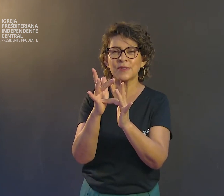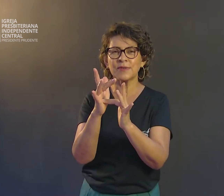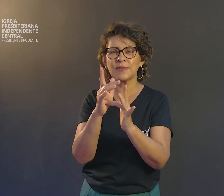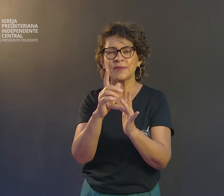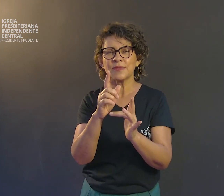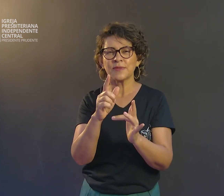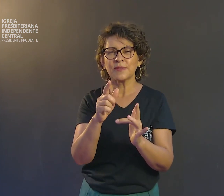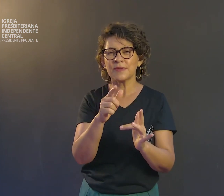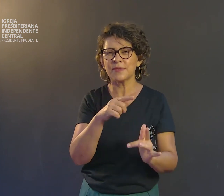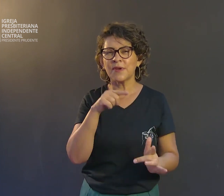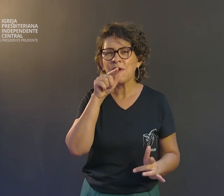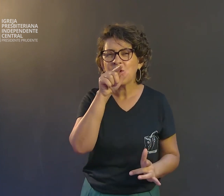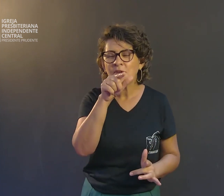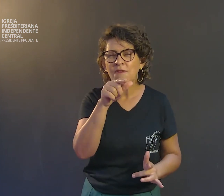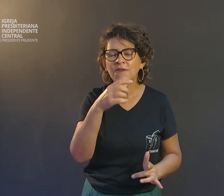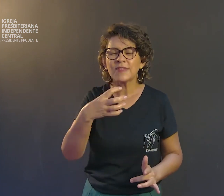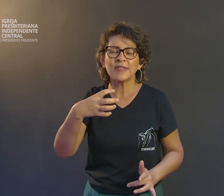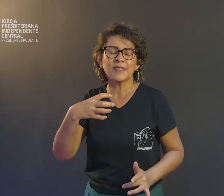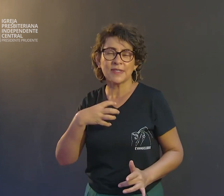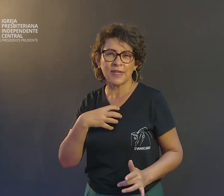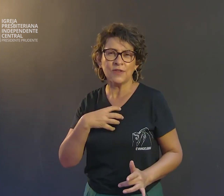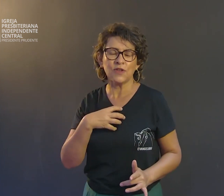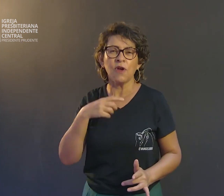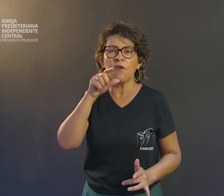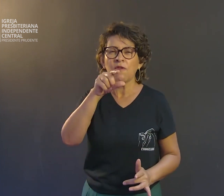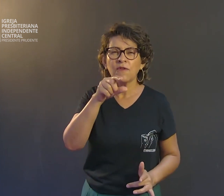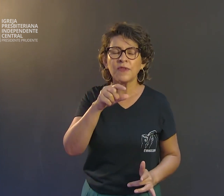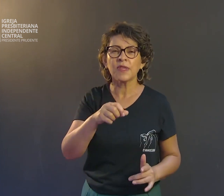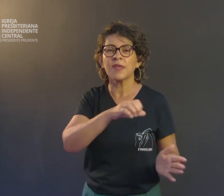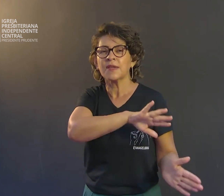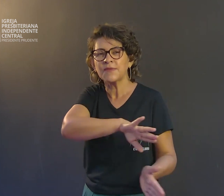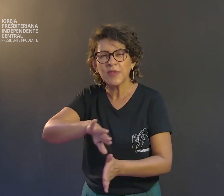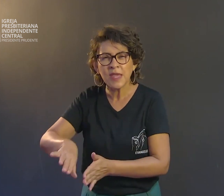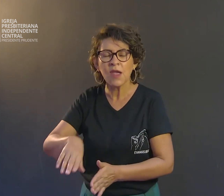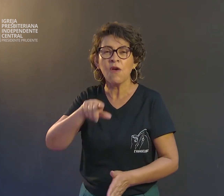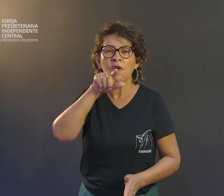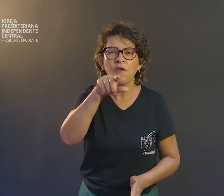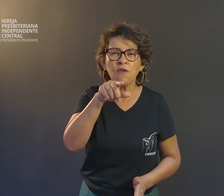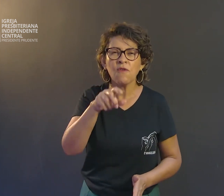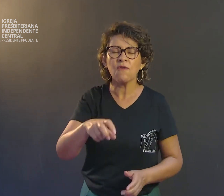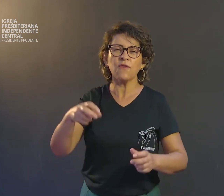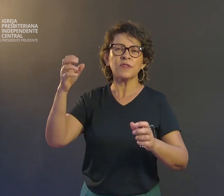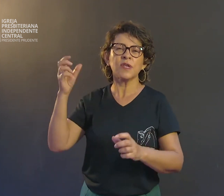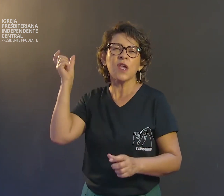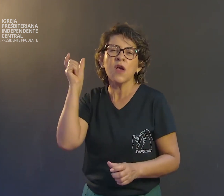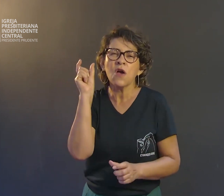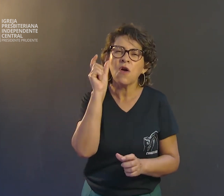quando vocês ouvirem e crerem na palavra da verdade, o Evangelho que os salvou, vocês